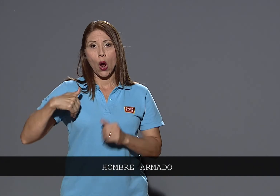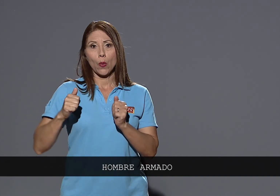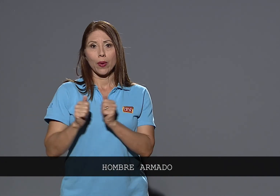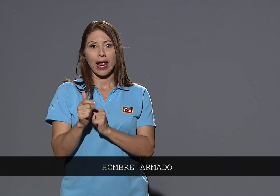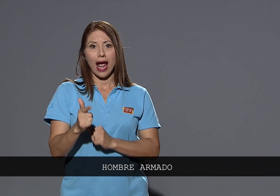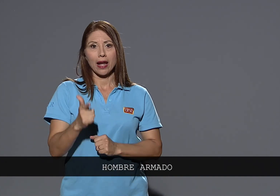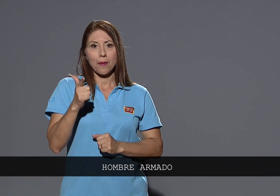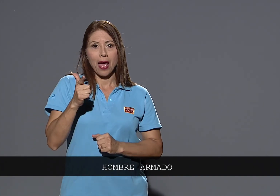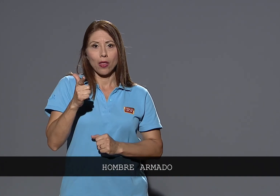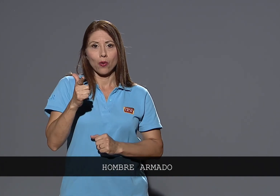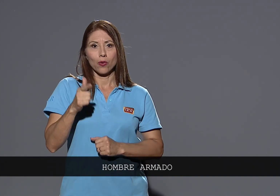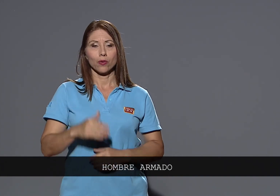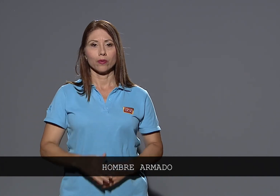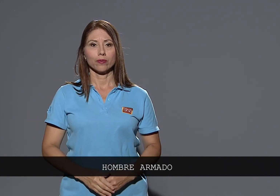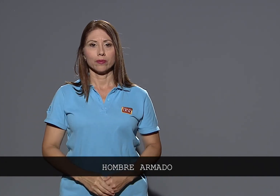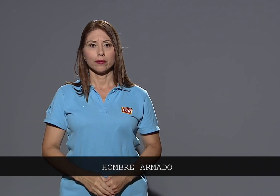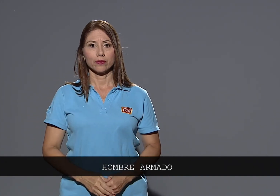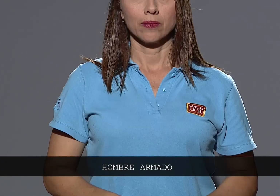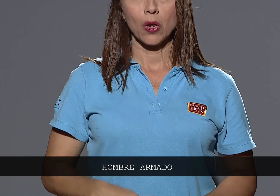Hombre armado,